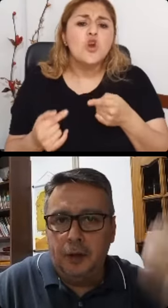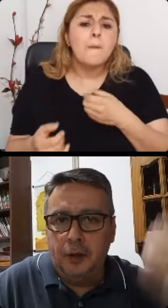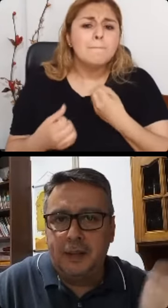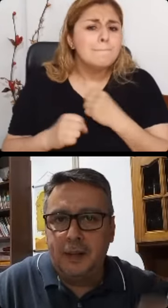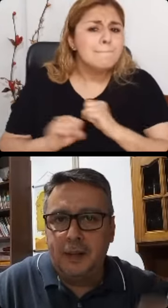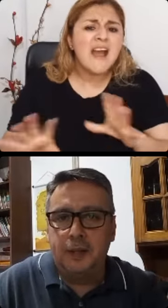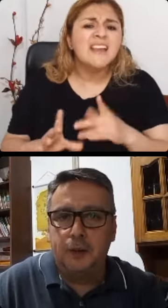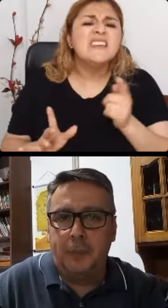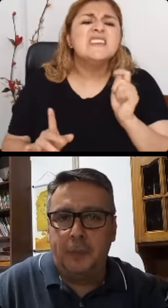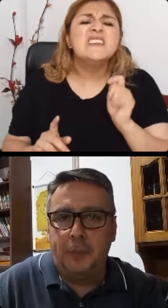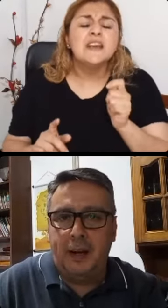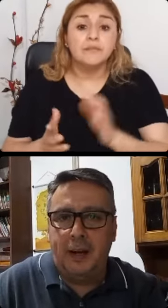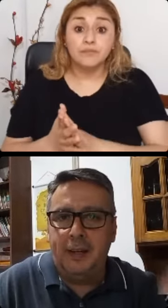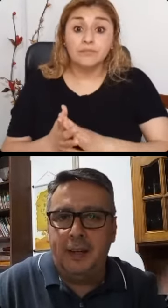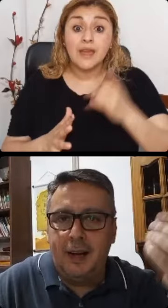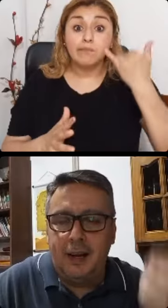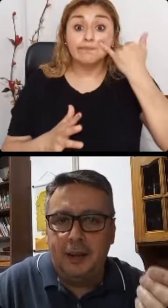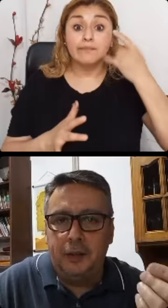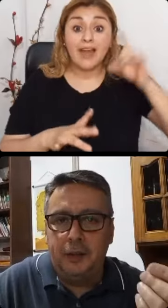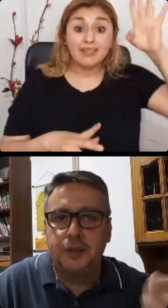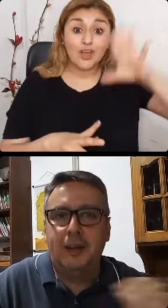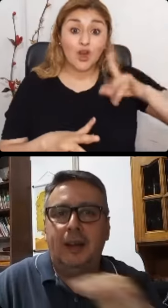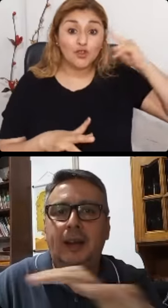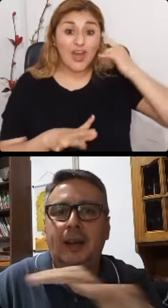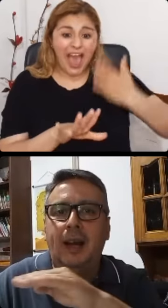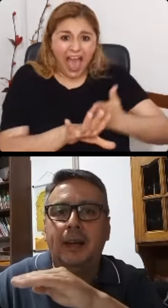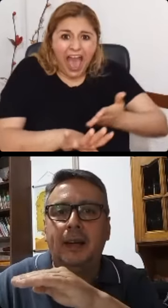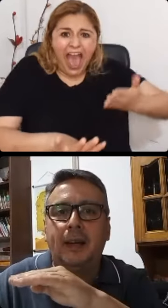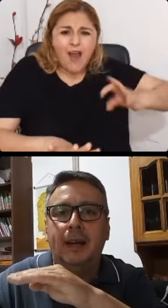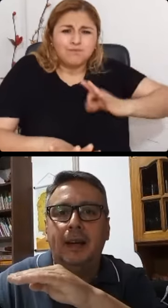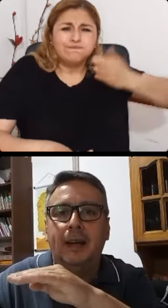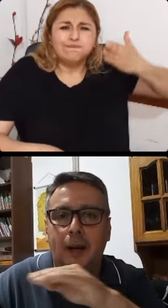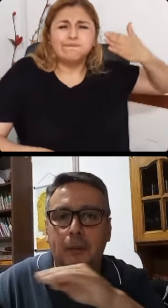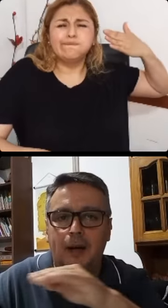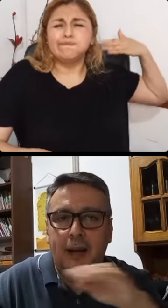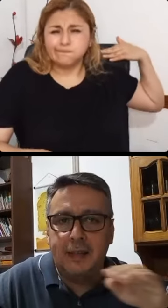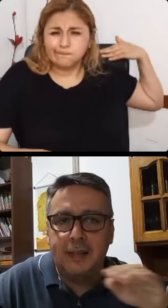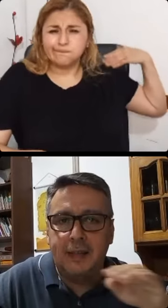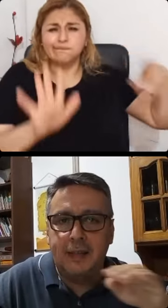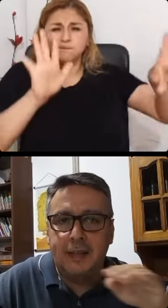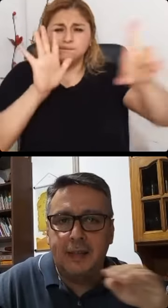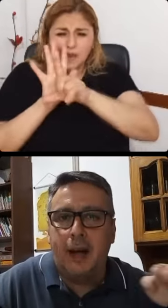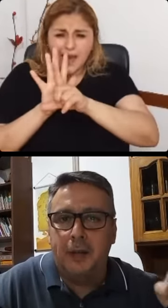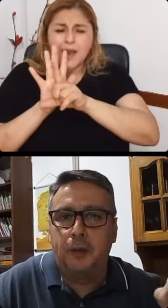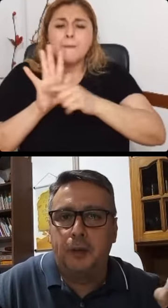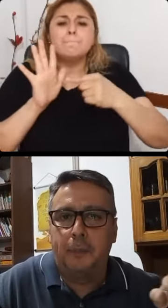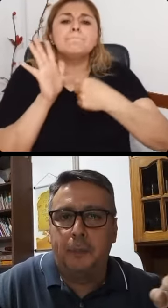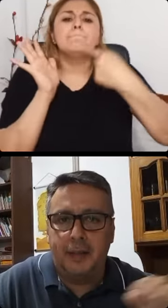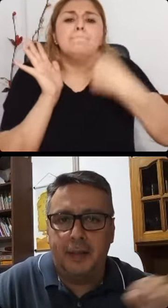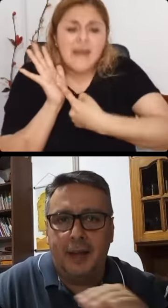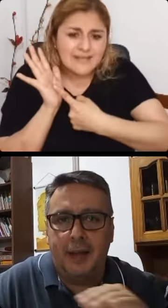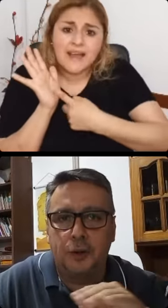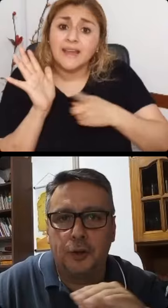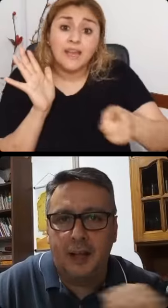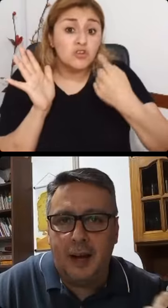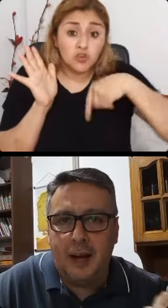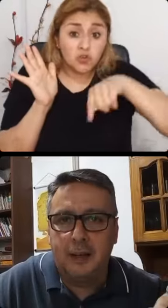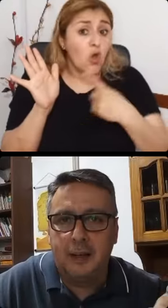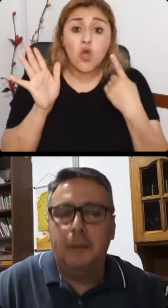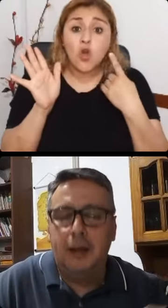Dios lo estableció en su palabra y la ley de Dios es la que establece el parámetro para la